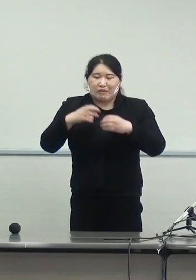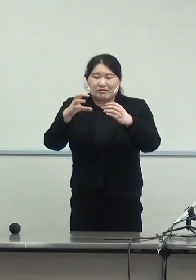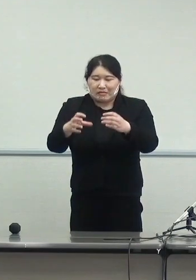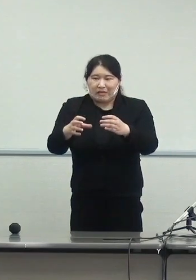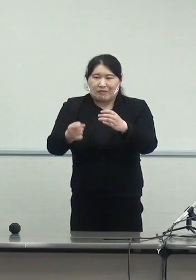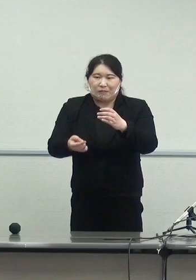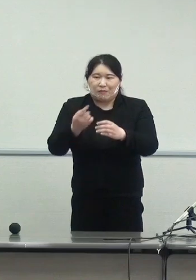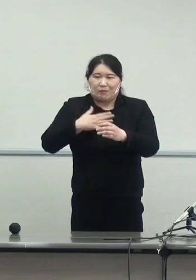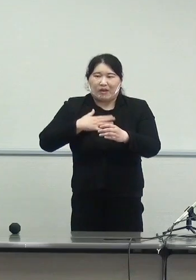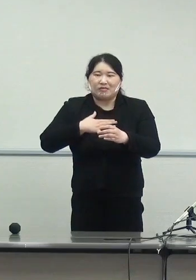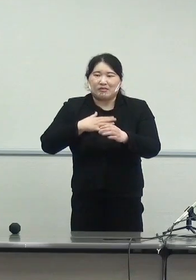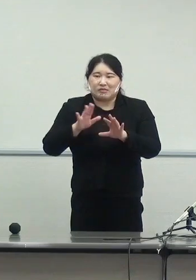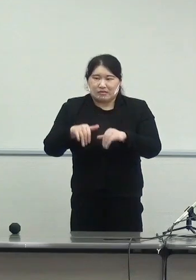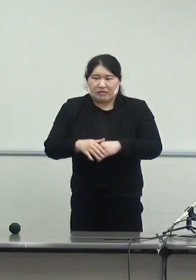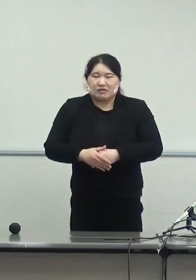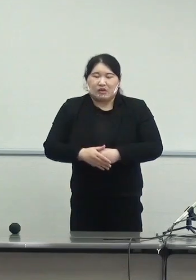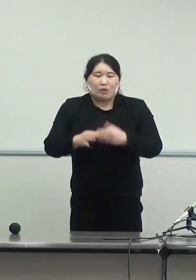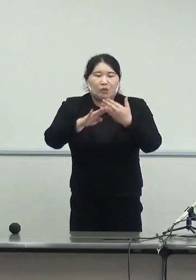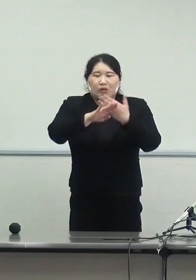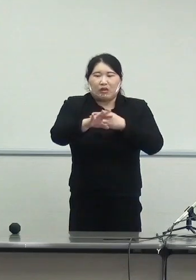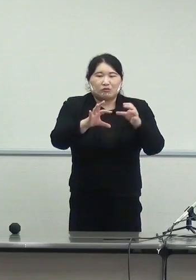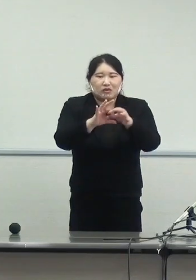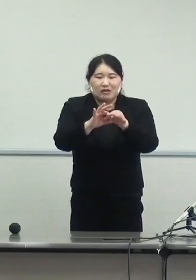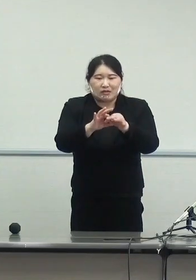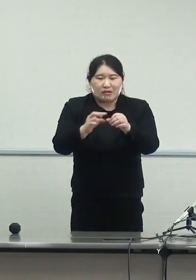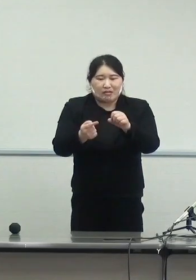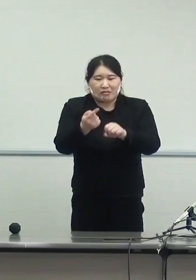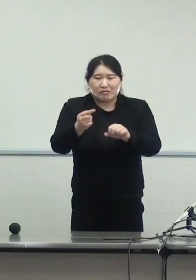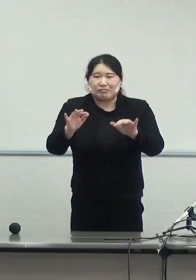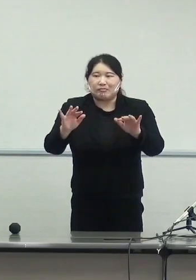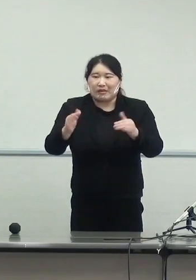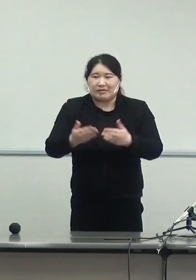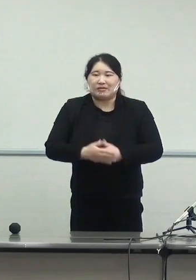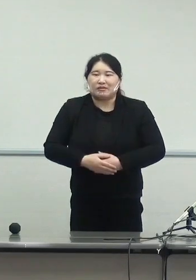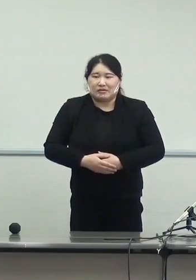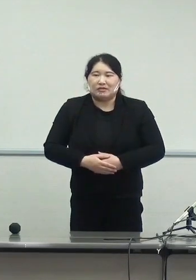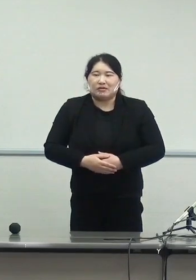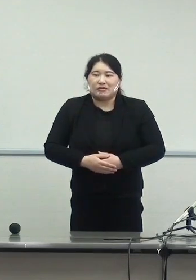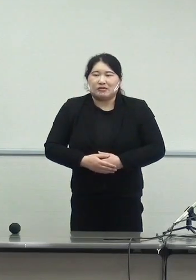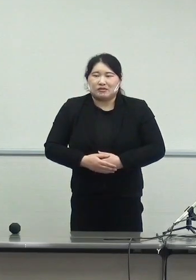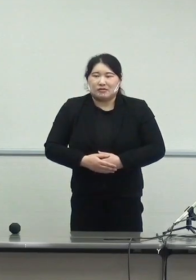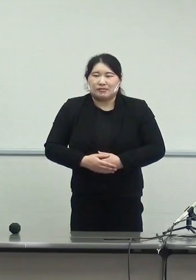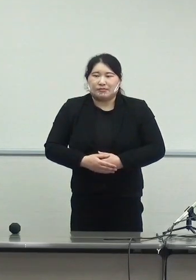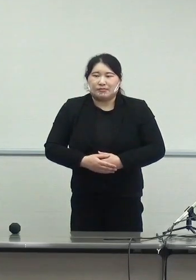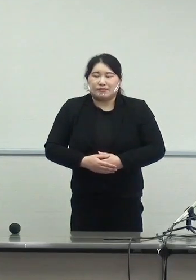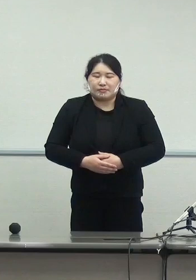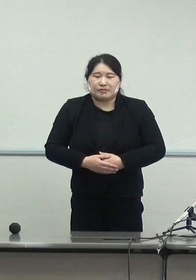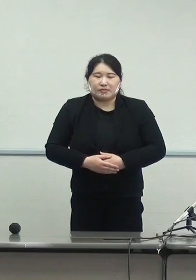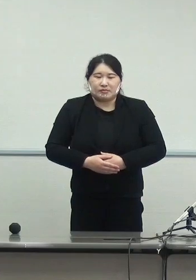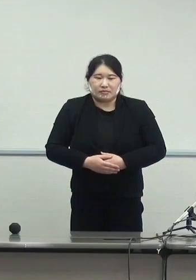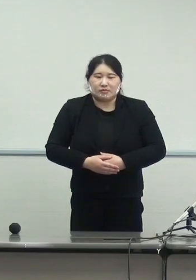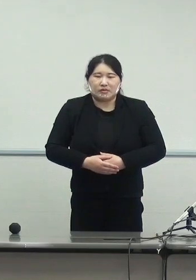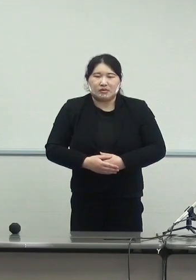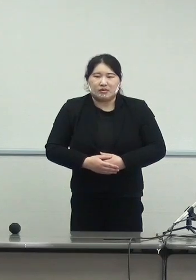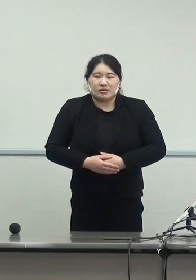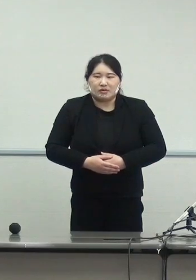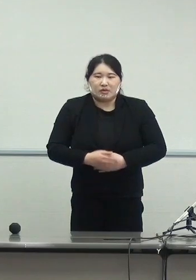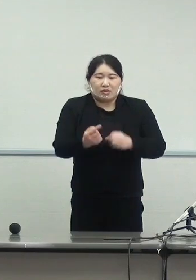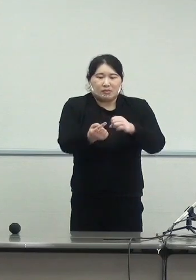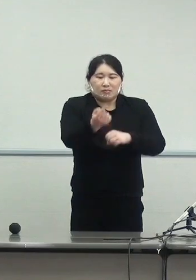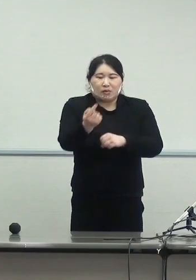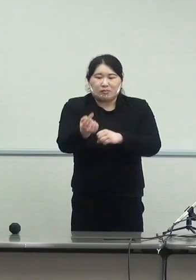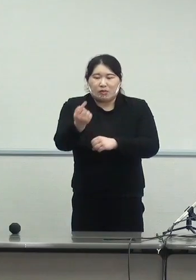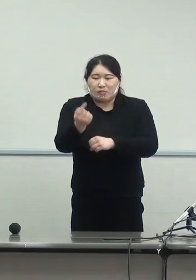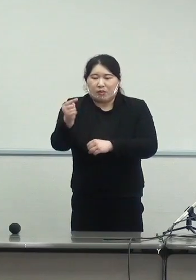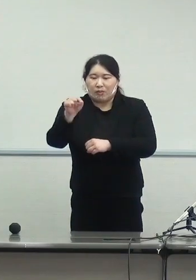であれば今のところはそれ以外のつながりは見つかっておりません。逆に何もない単独のケースだったものがつながって今回発表になっている